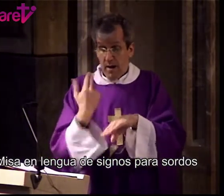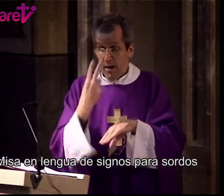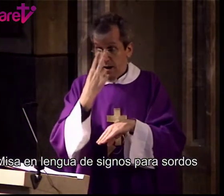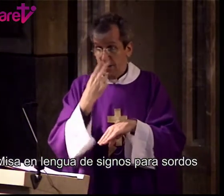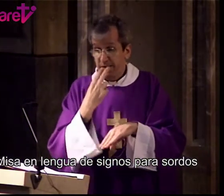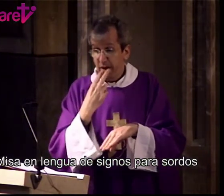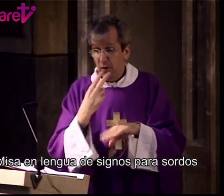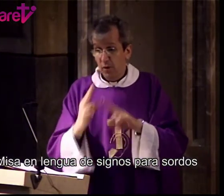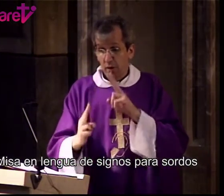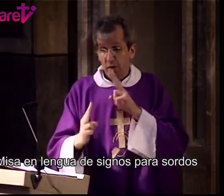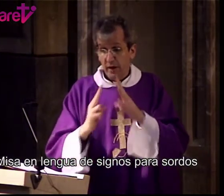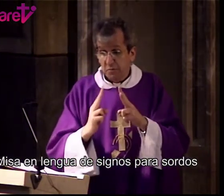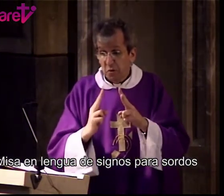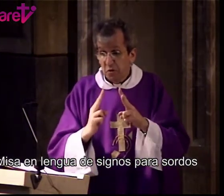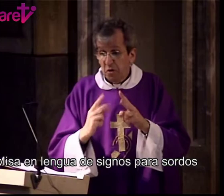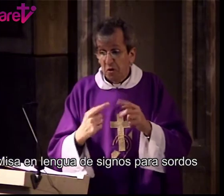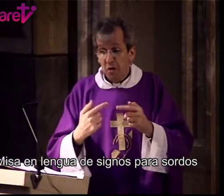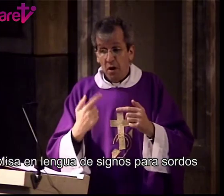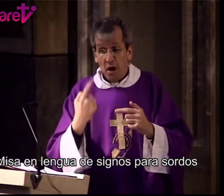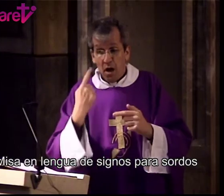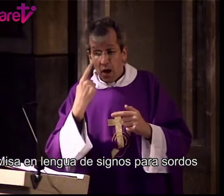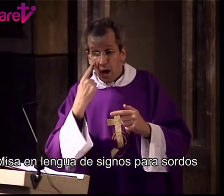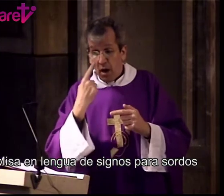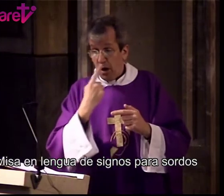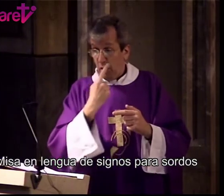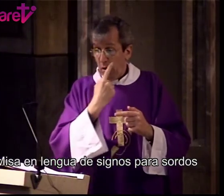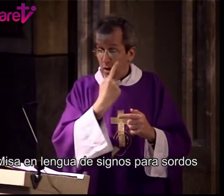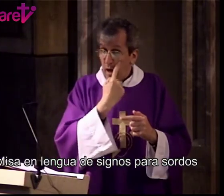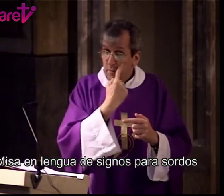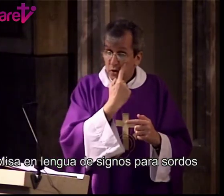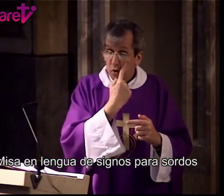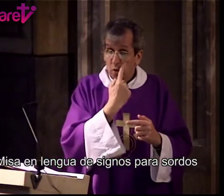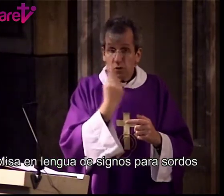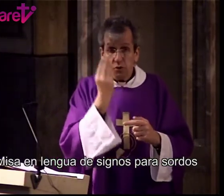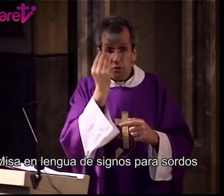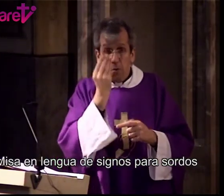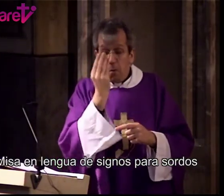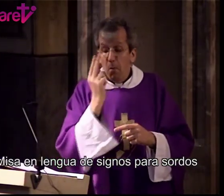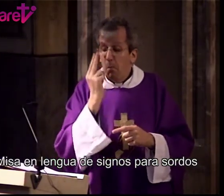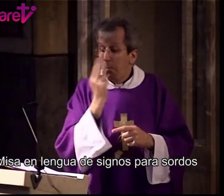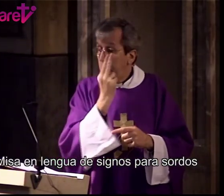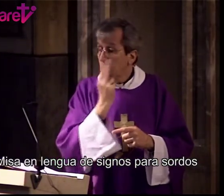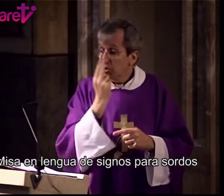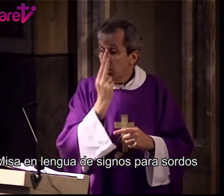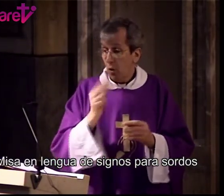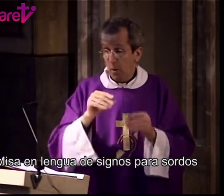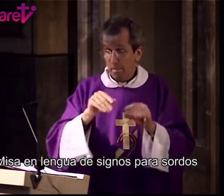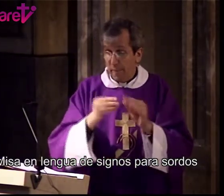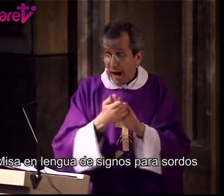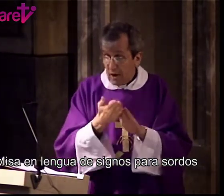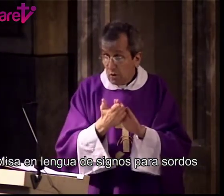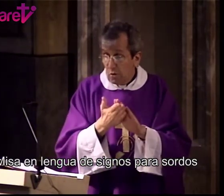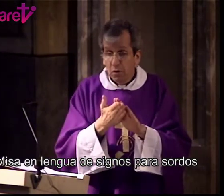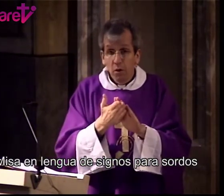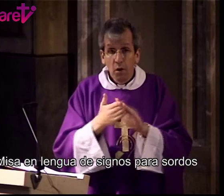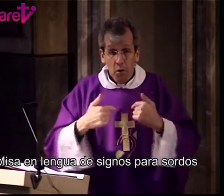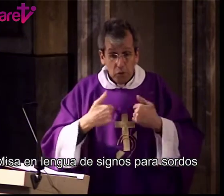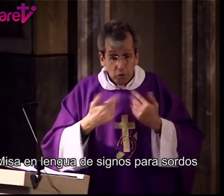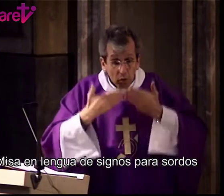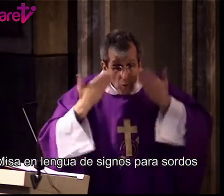El ciego le respondió: En mis ojos puso barro, yo